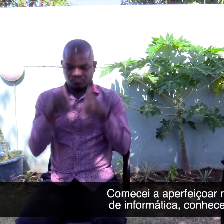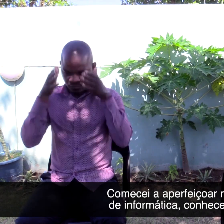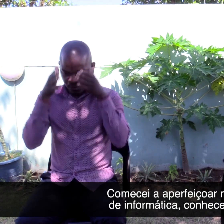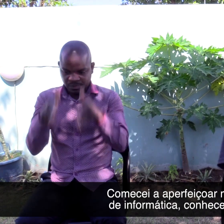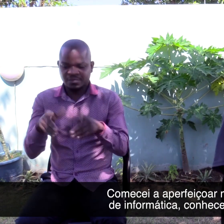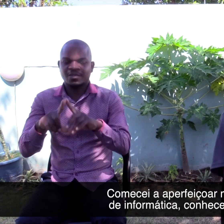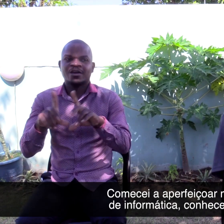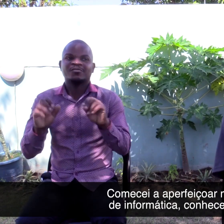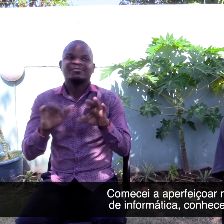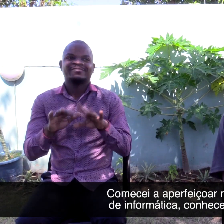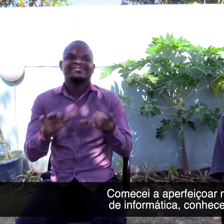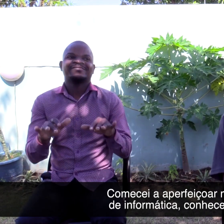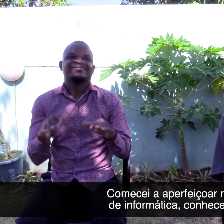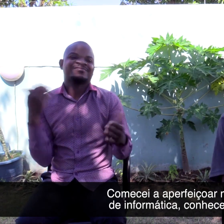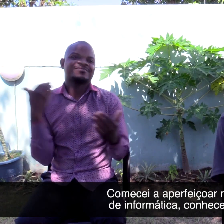nisso.